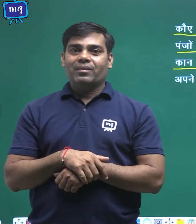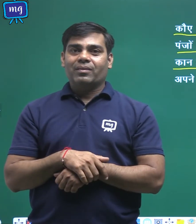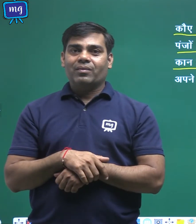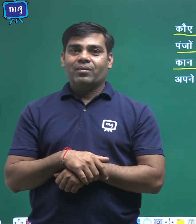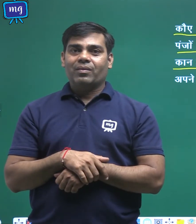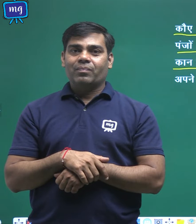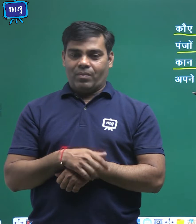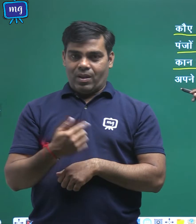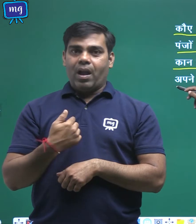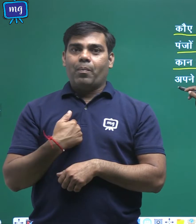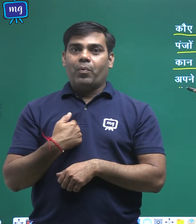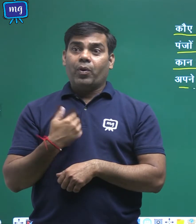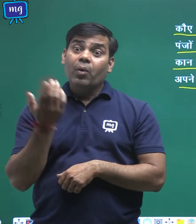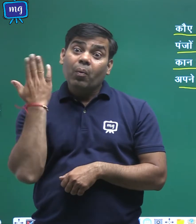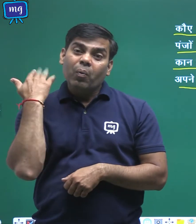अपने पुरखों का